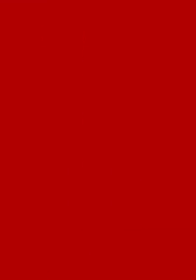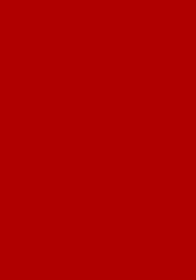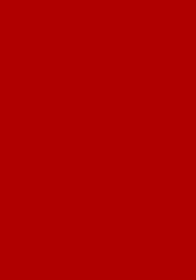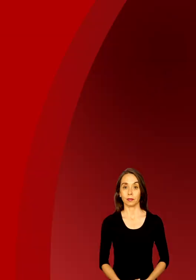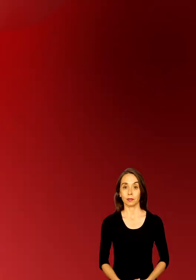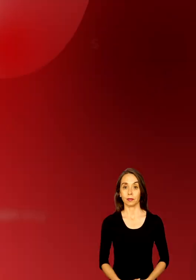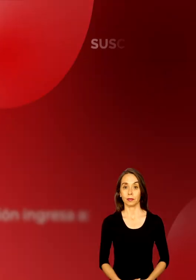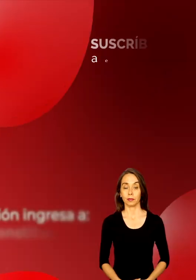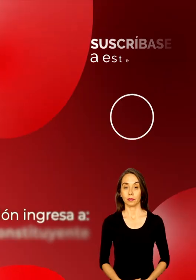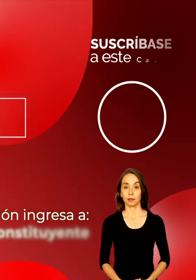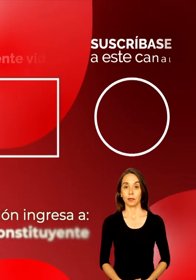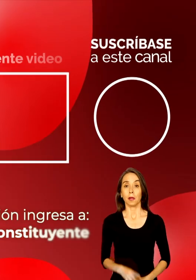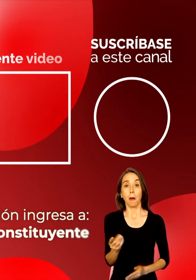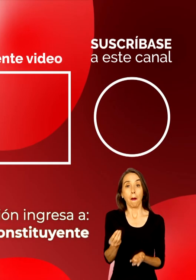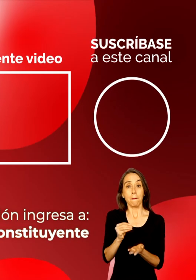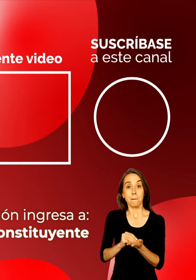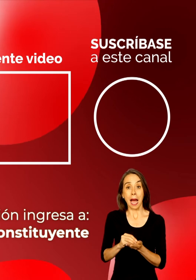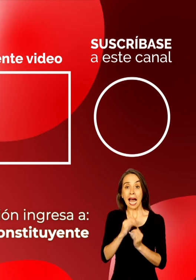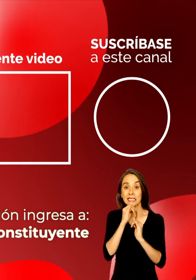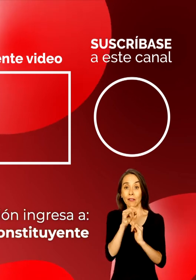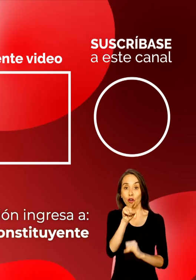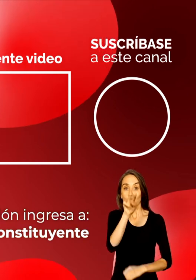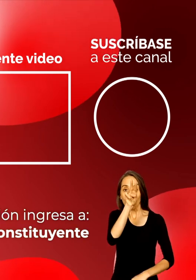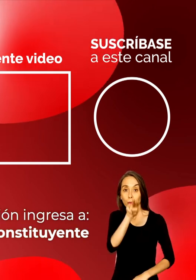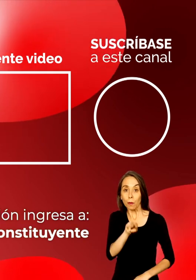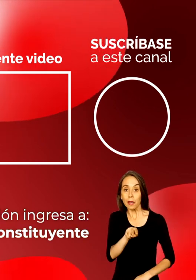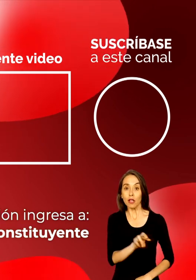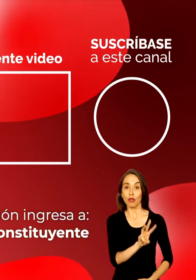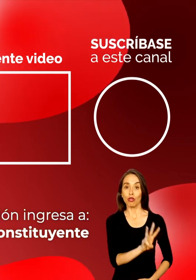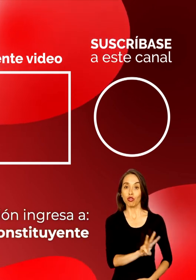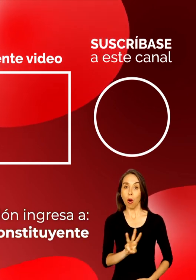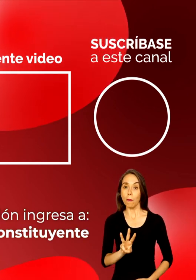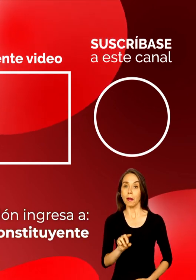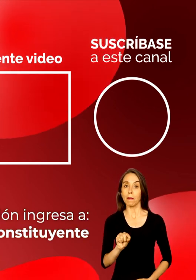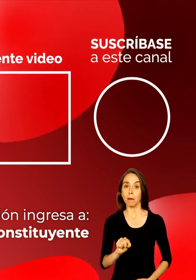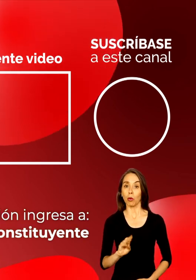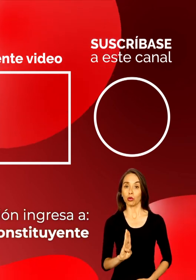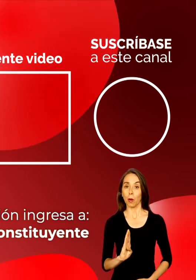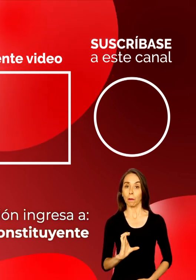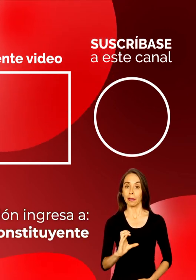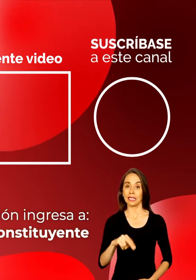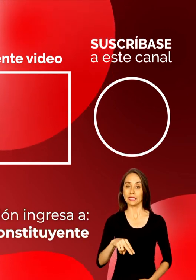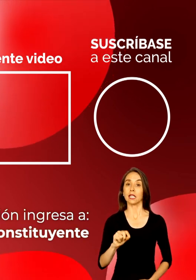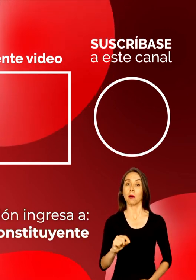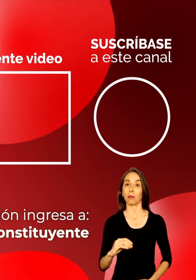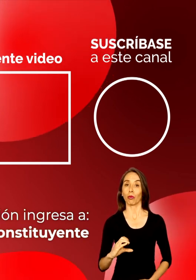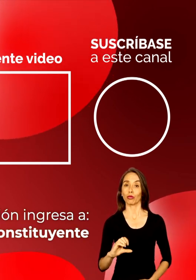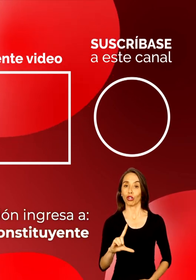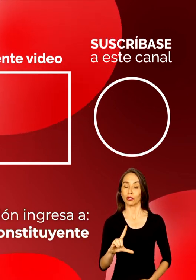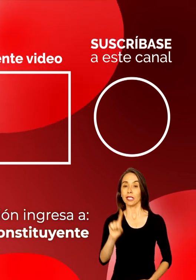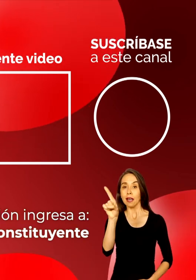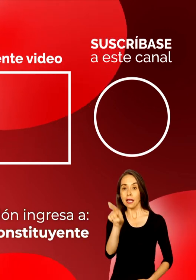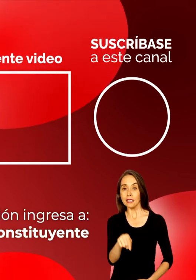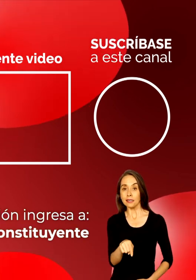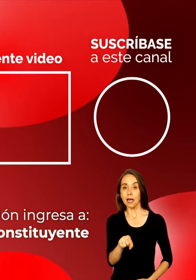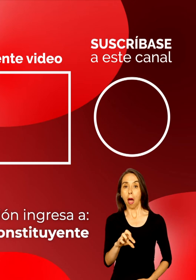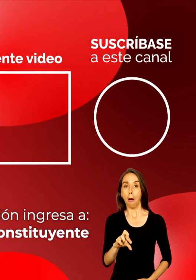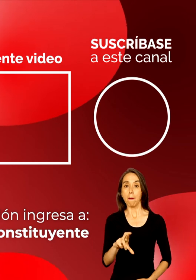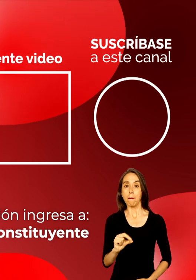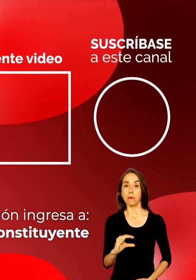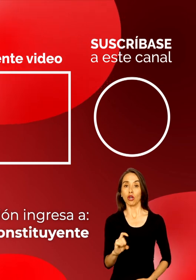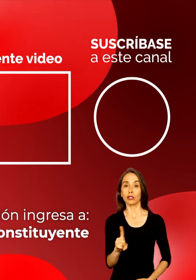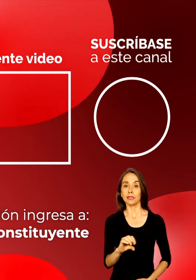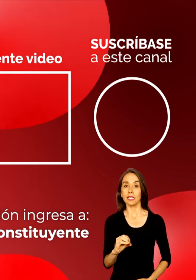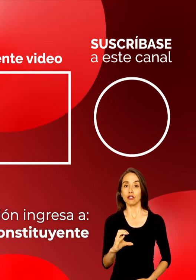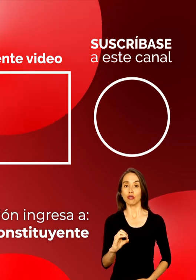Para más información ingresa a www.bcn.cl slash proceso